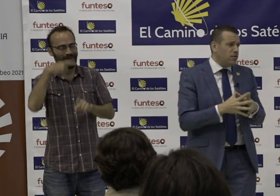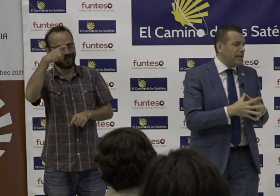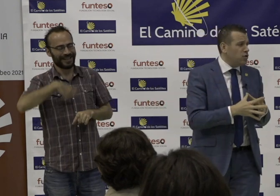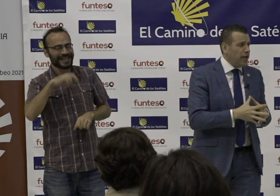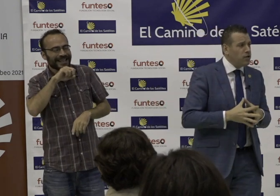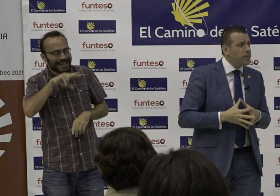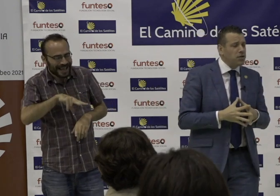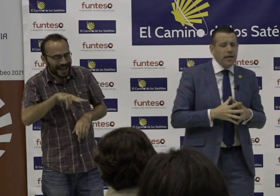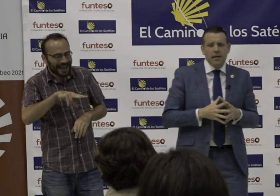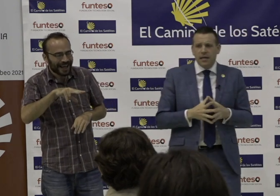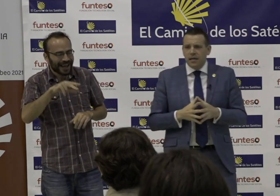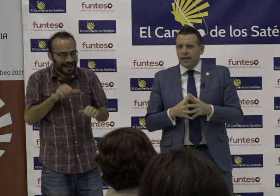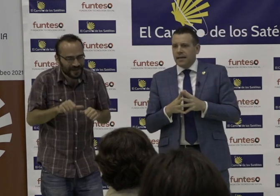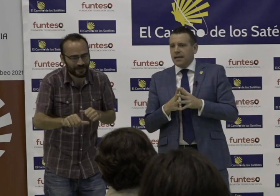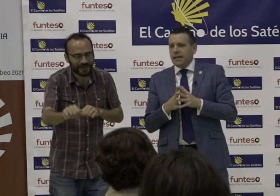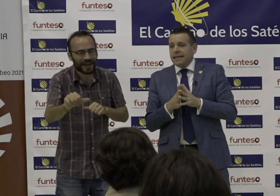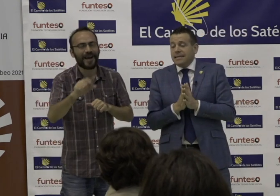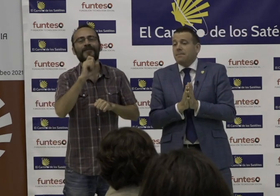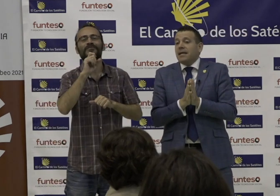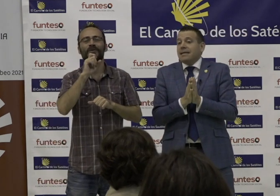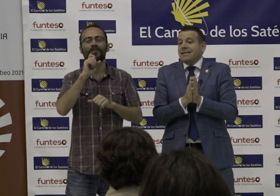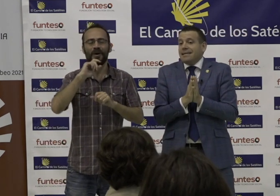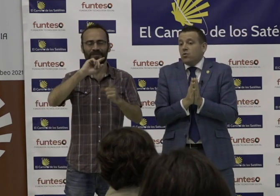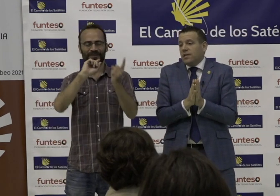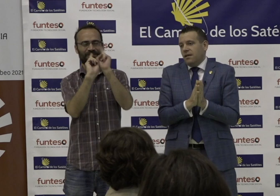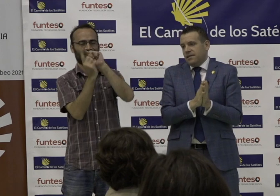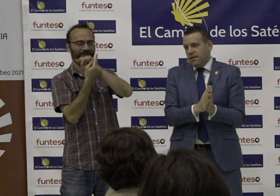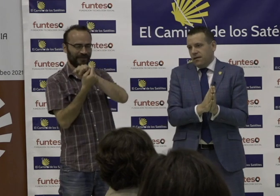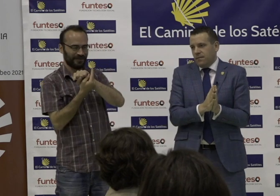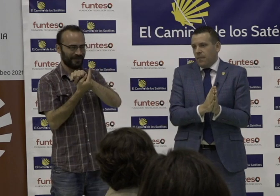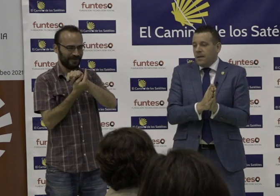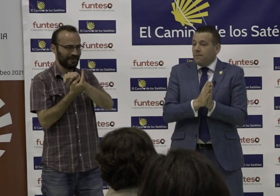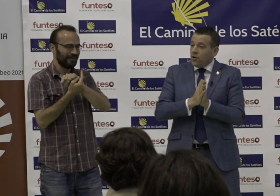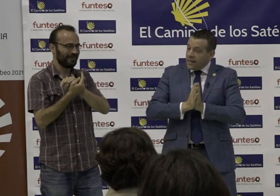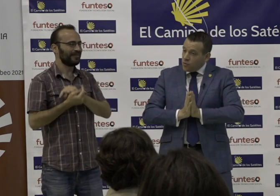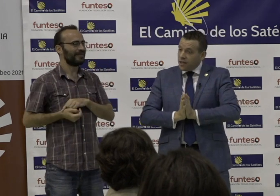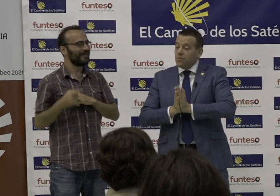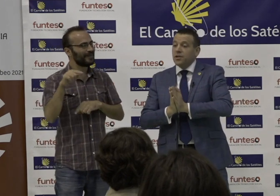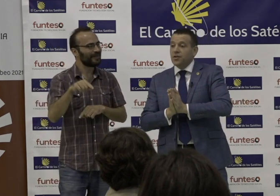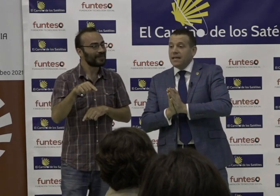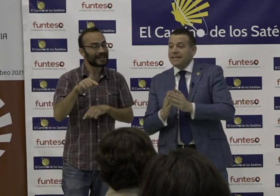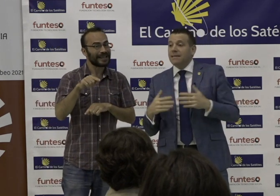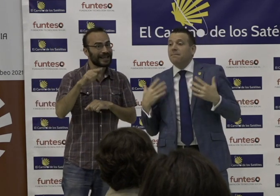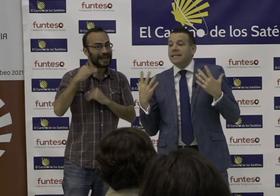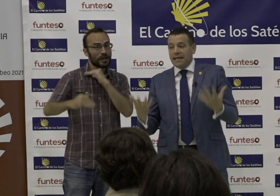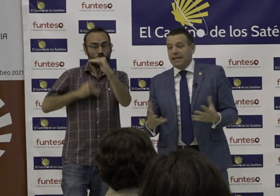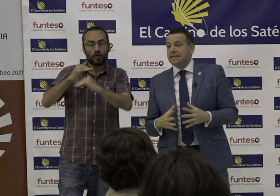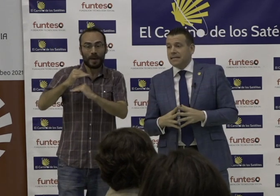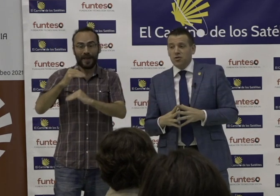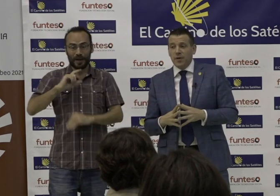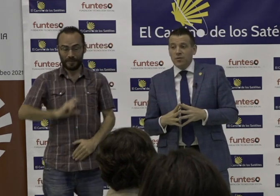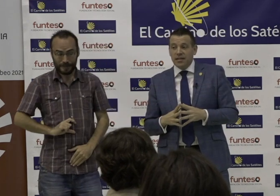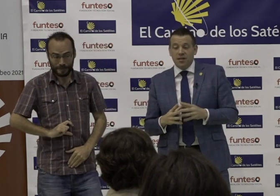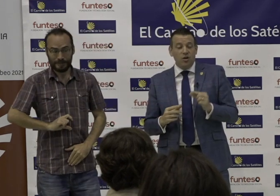preguntas dentro de la superación personal que siempre tú te debes de hacer, pero que la superación personal te invita a que te